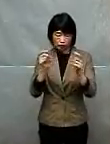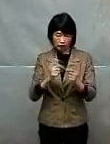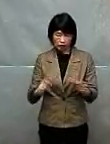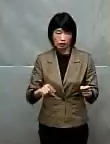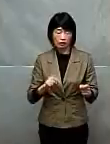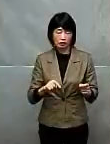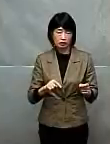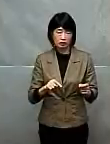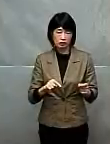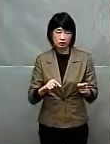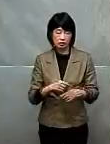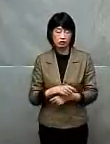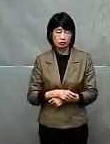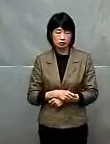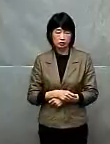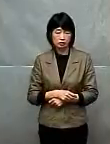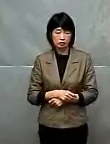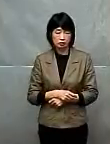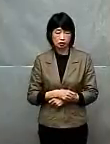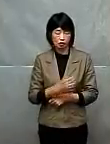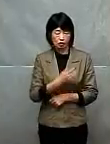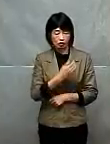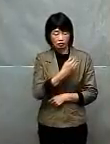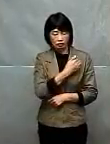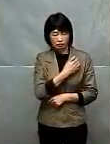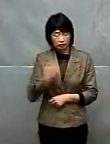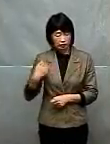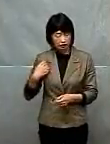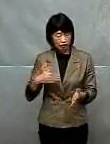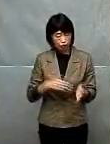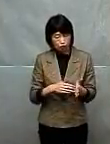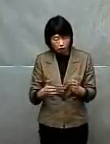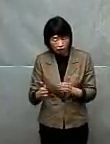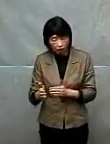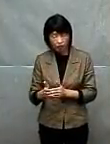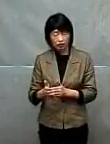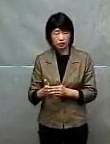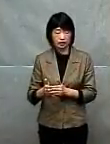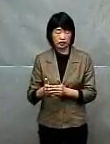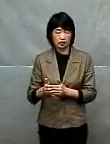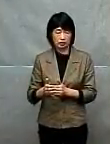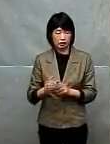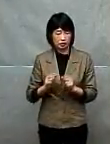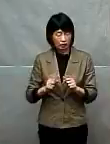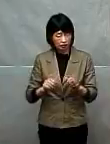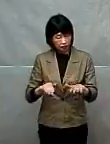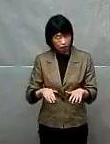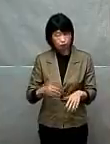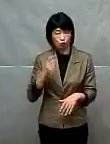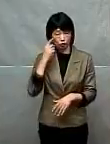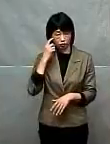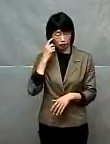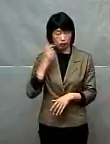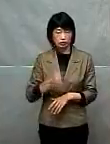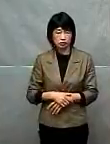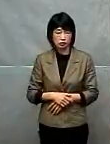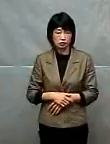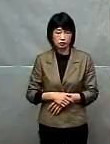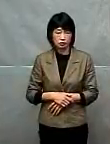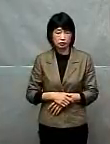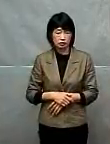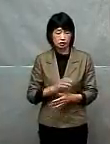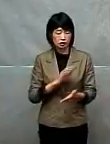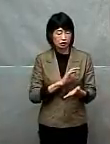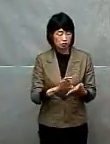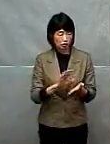できる限りのことをおやりになったのではないかなと思っています。使用したお店